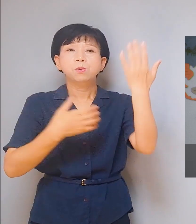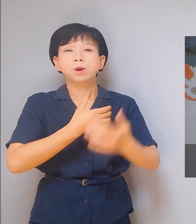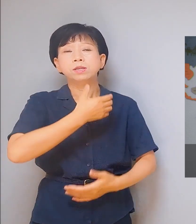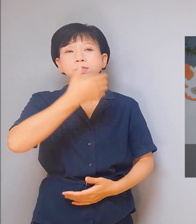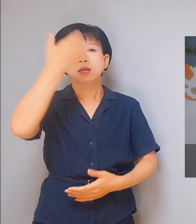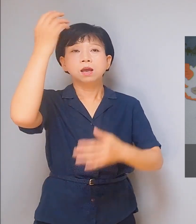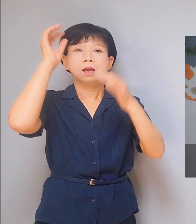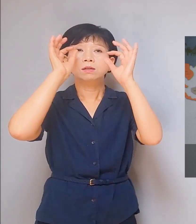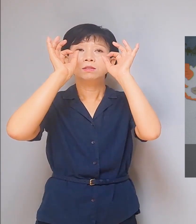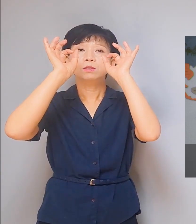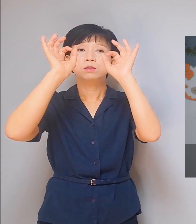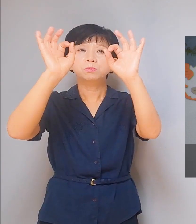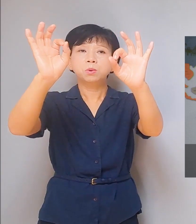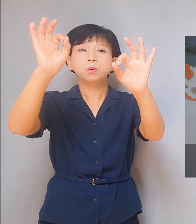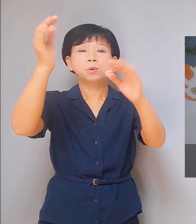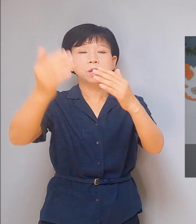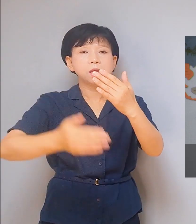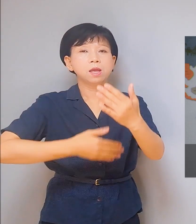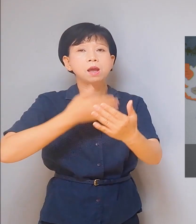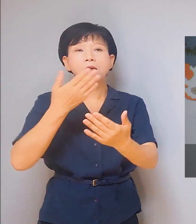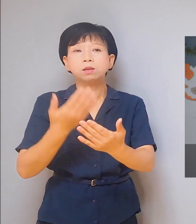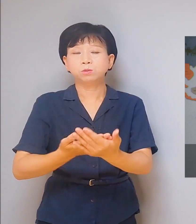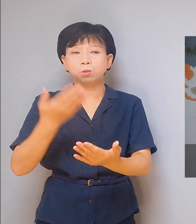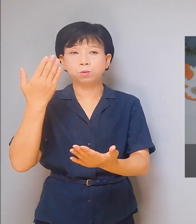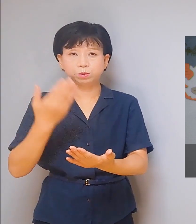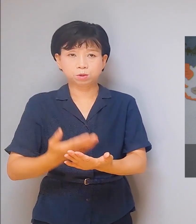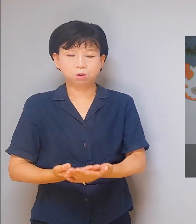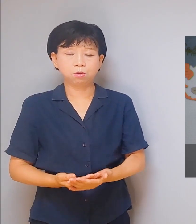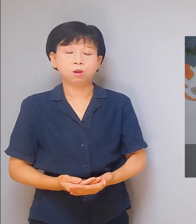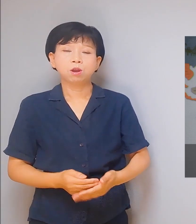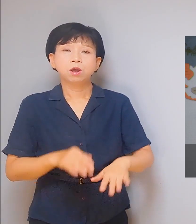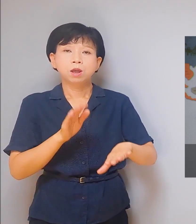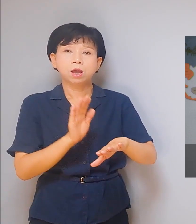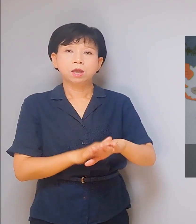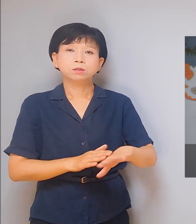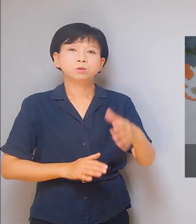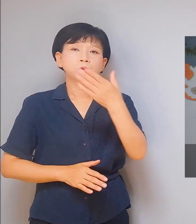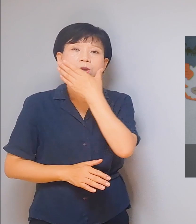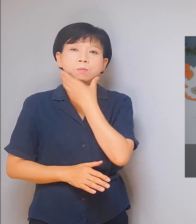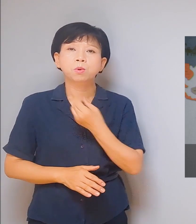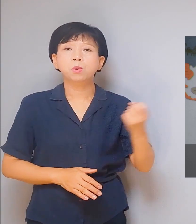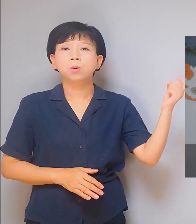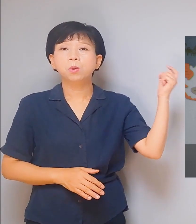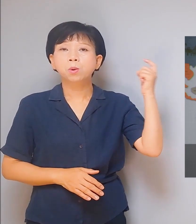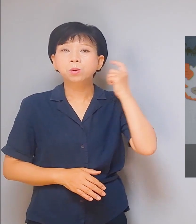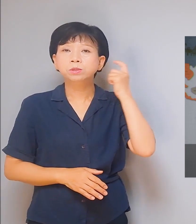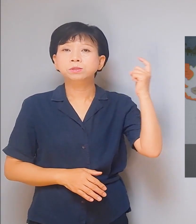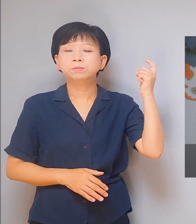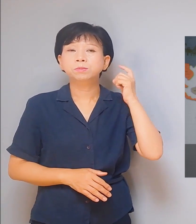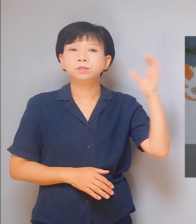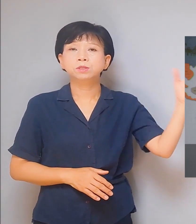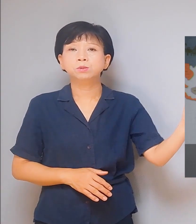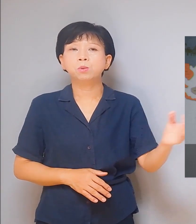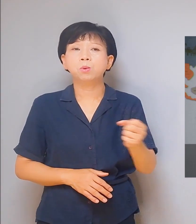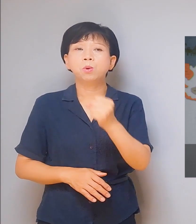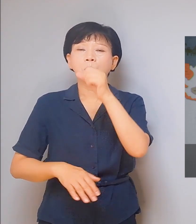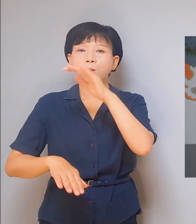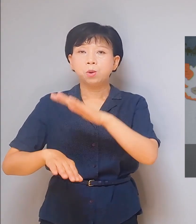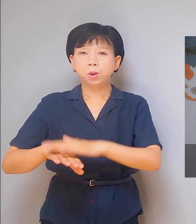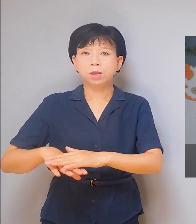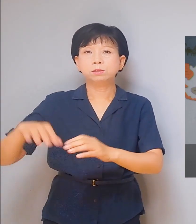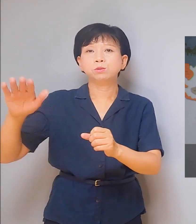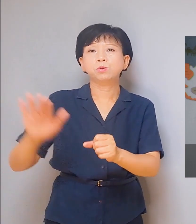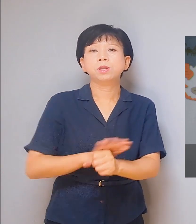구원의 환상을 보게 하소서. 우리 두 손 높이 들고